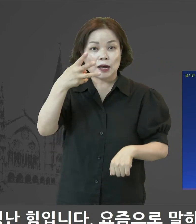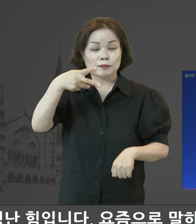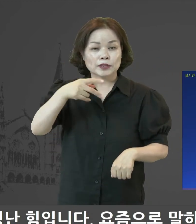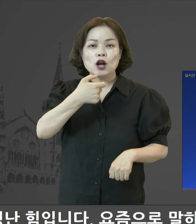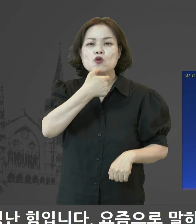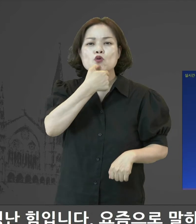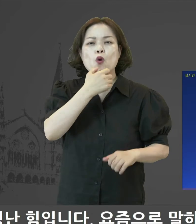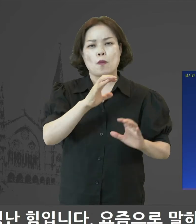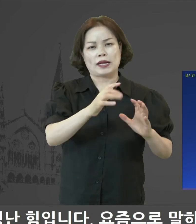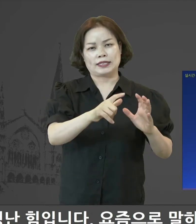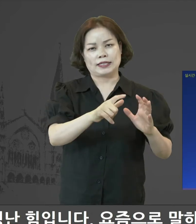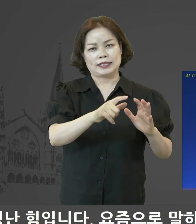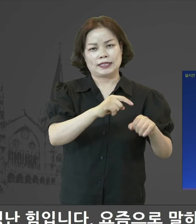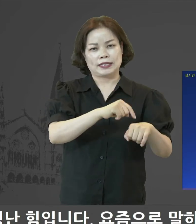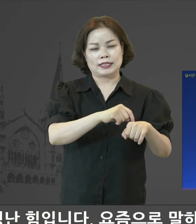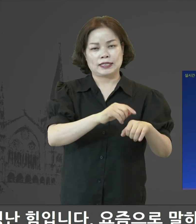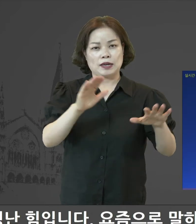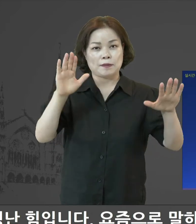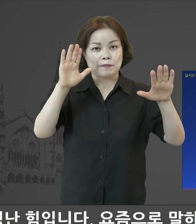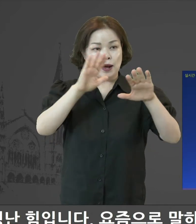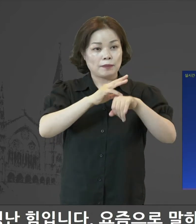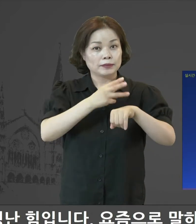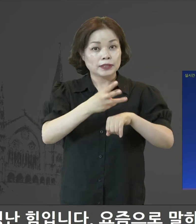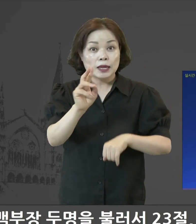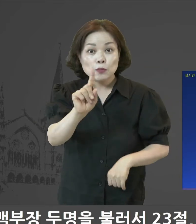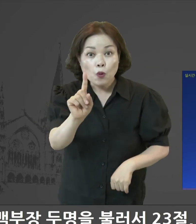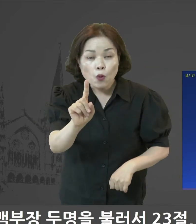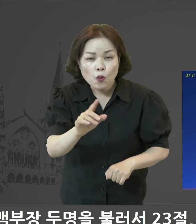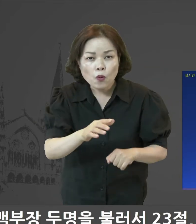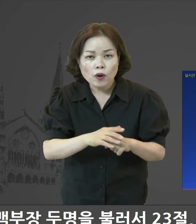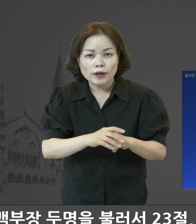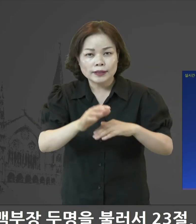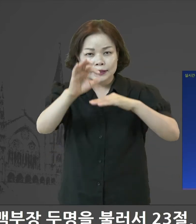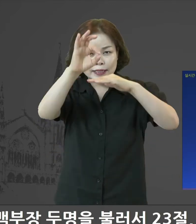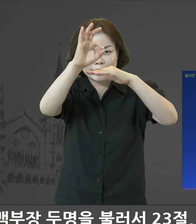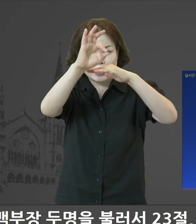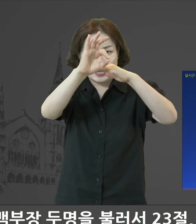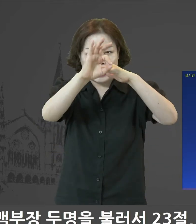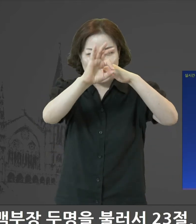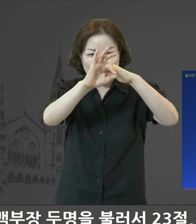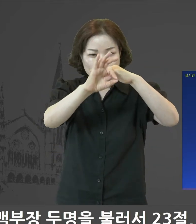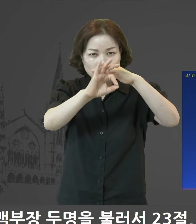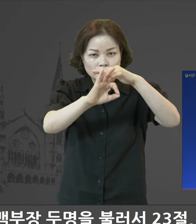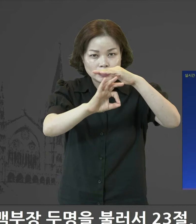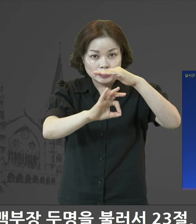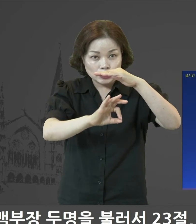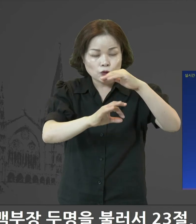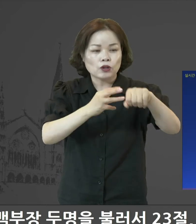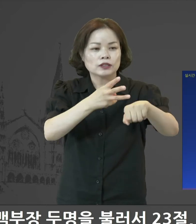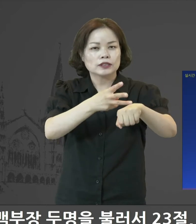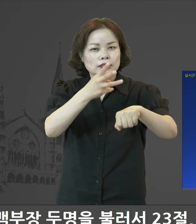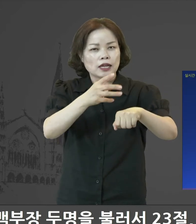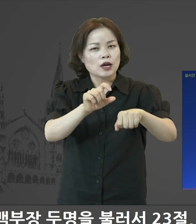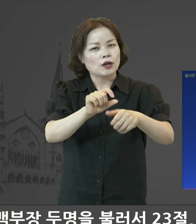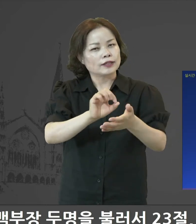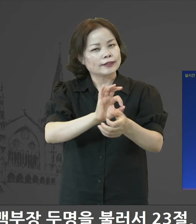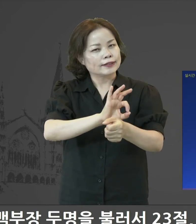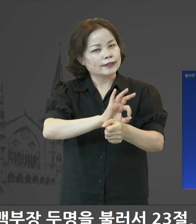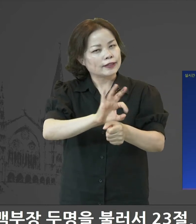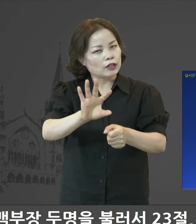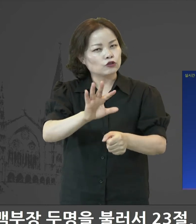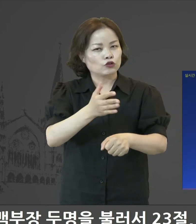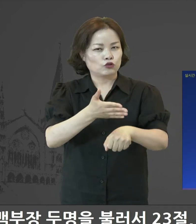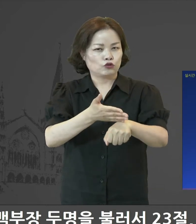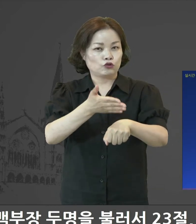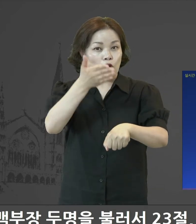시간입니다. 환산합니다. 밤 제3시라는 것은 해 떨어지고 3시간 지난 거예요. 대략 9시쯤 보시면 돼요.